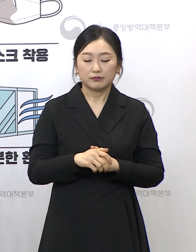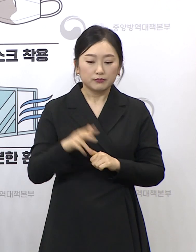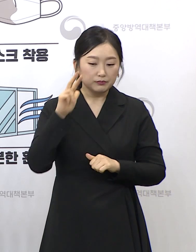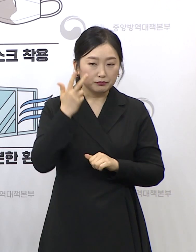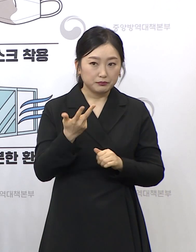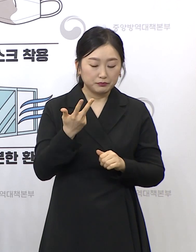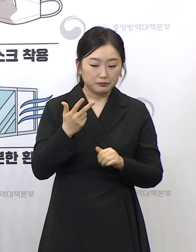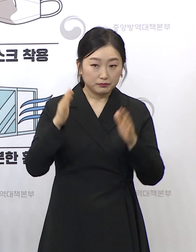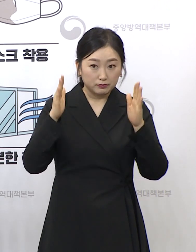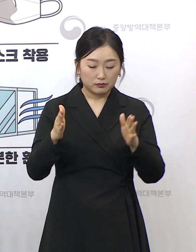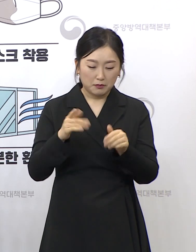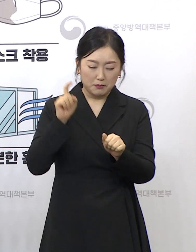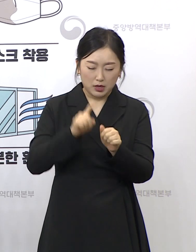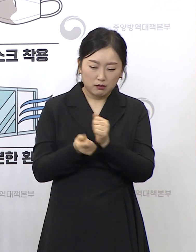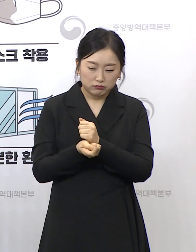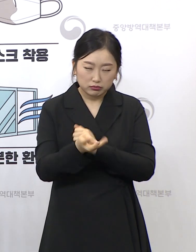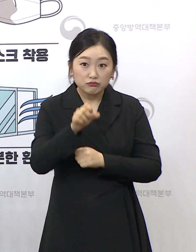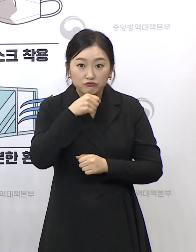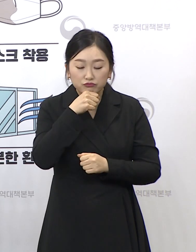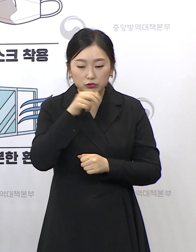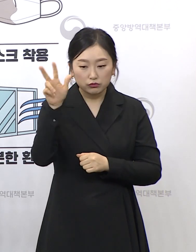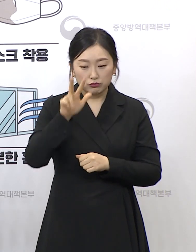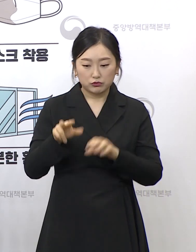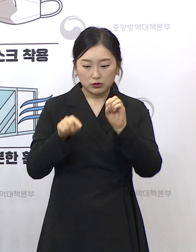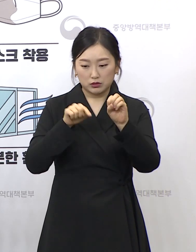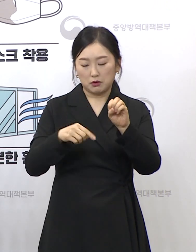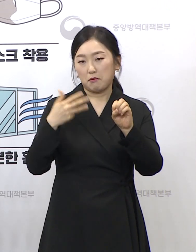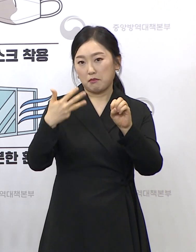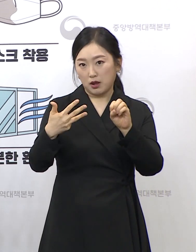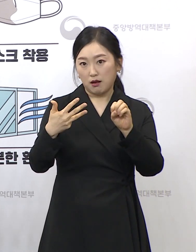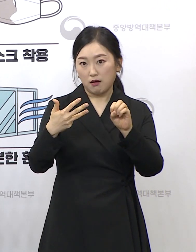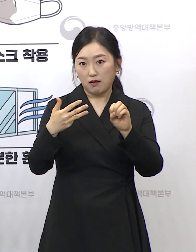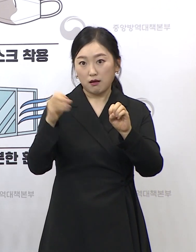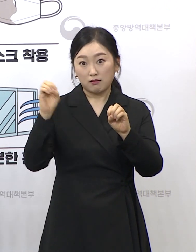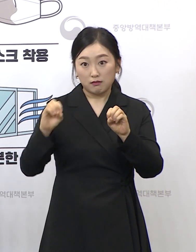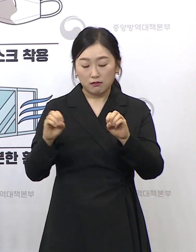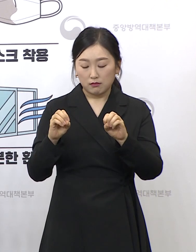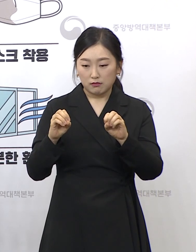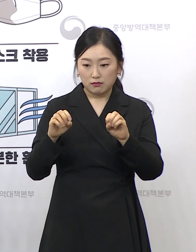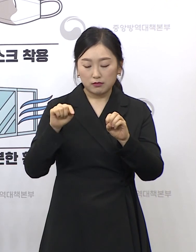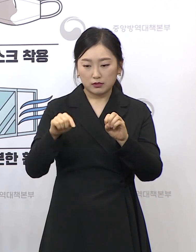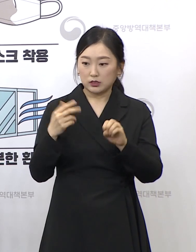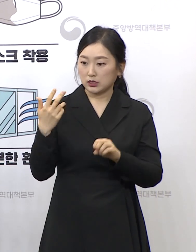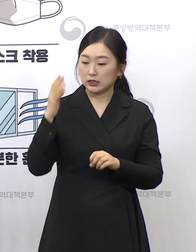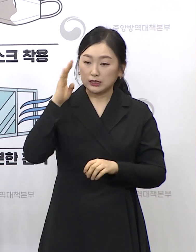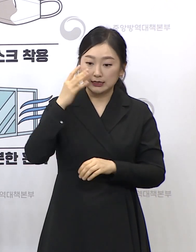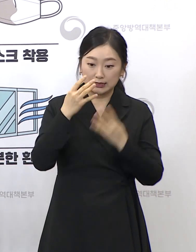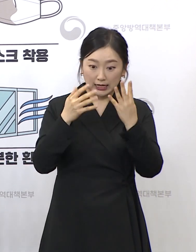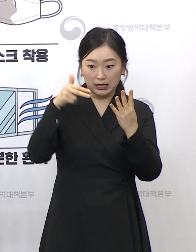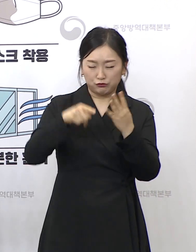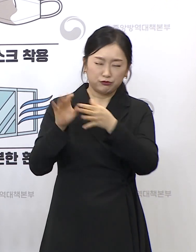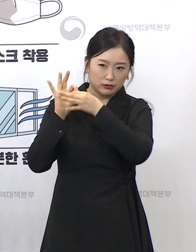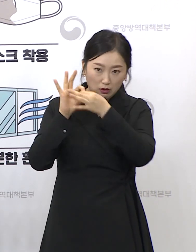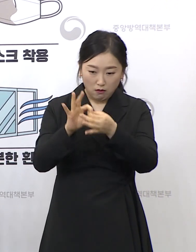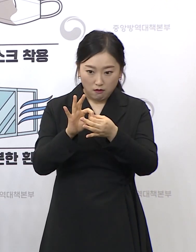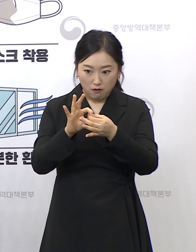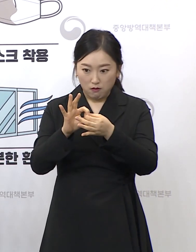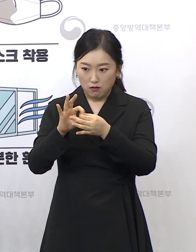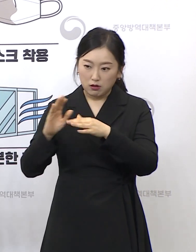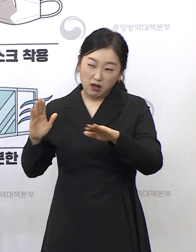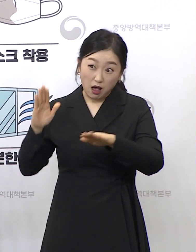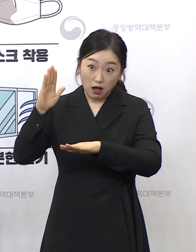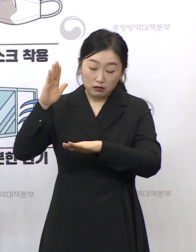주간 감염 재생산 지수는 전국 0.89로서 4주 연속 증가 추세에서 벗어나 1